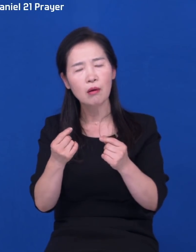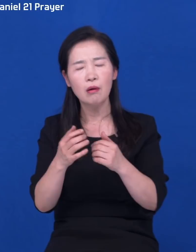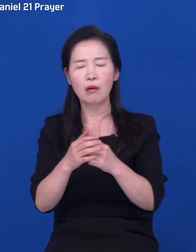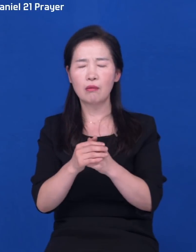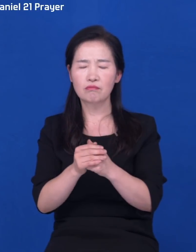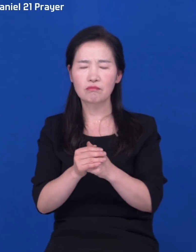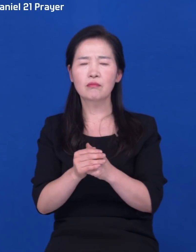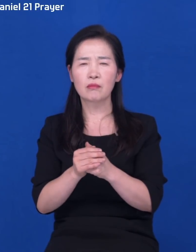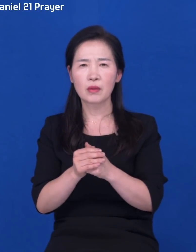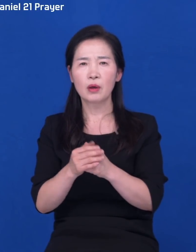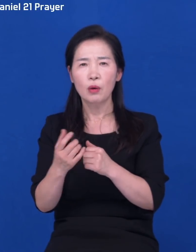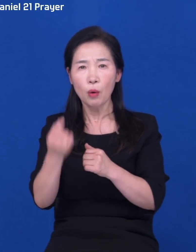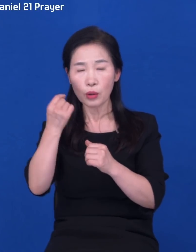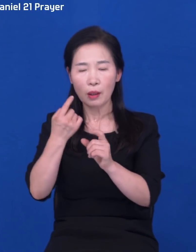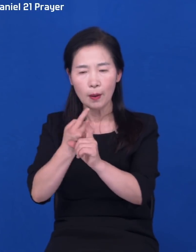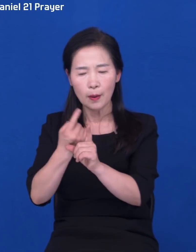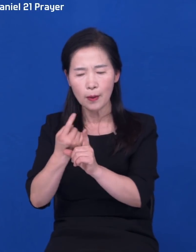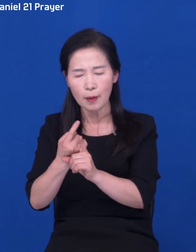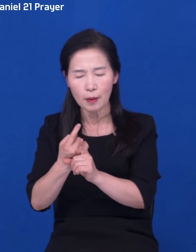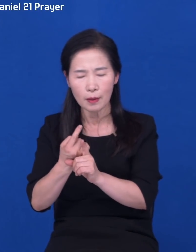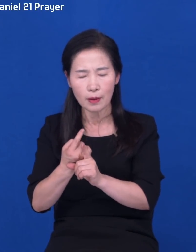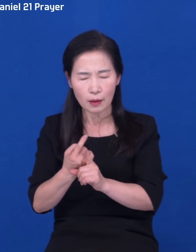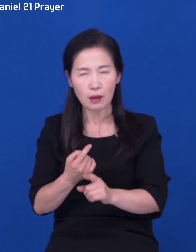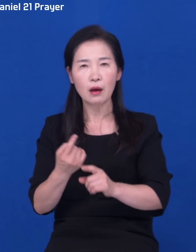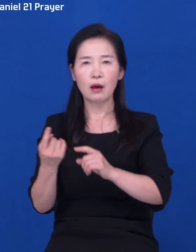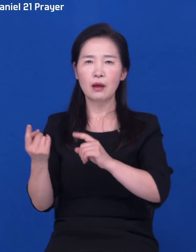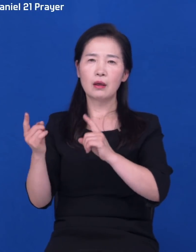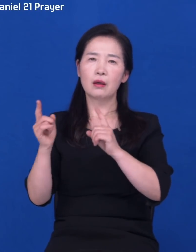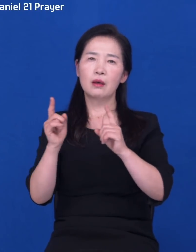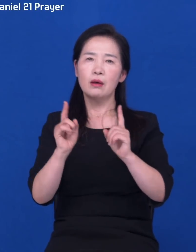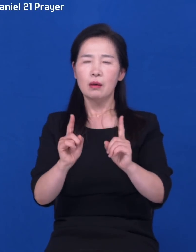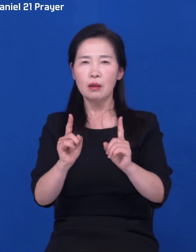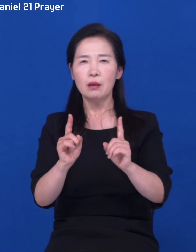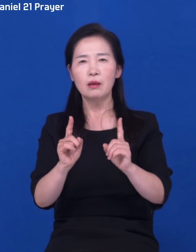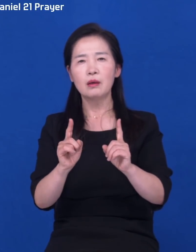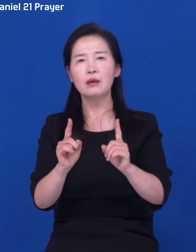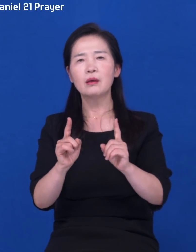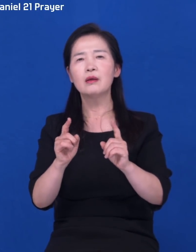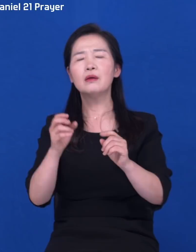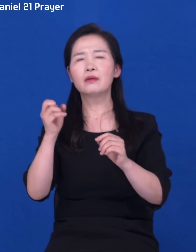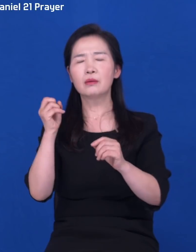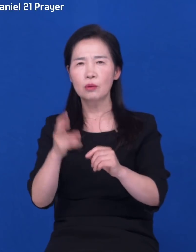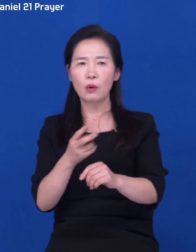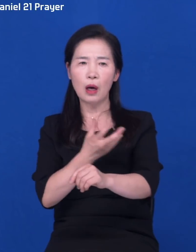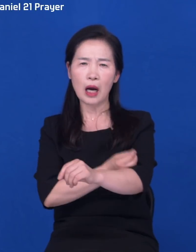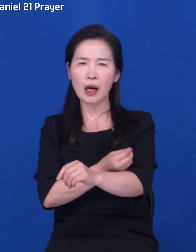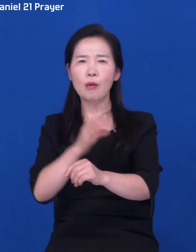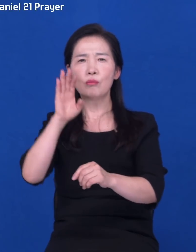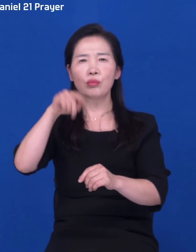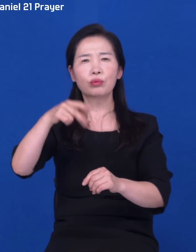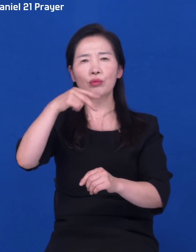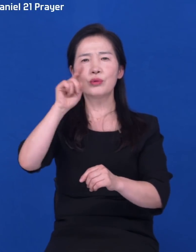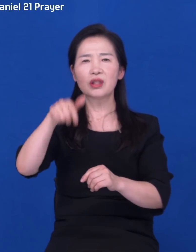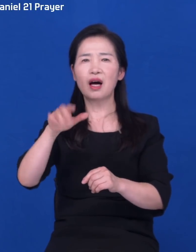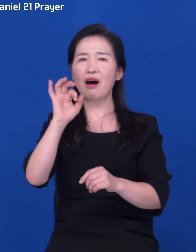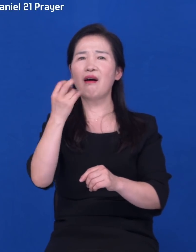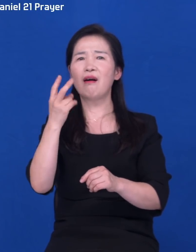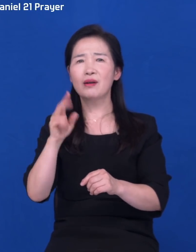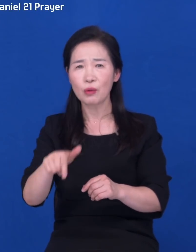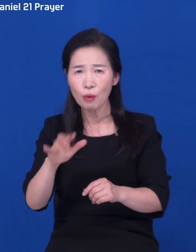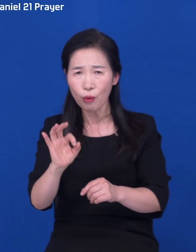조치를 받고 다시 제정신이 들고 나오니까 다시 이제 항암 부작용이 저를 기다리고 있었어요. 항암